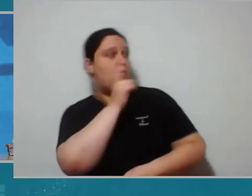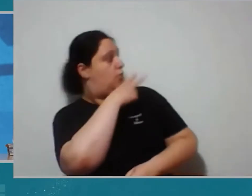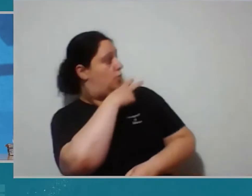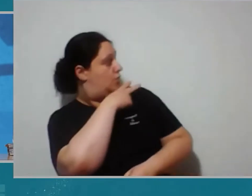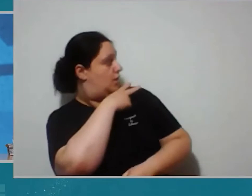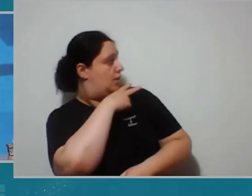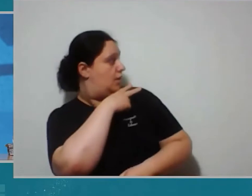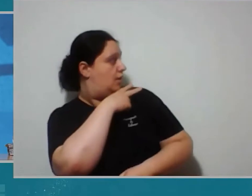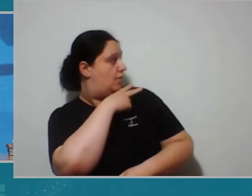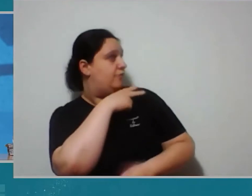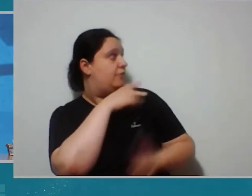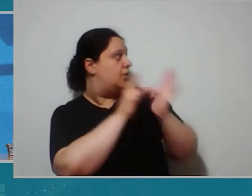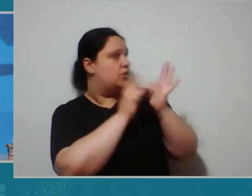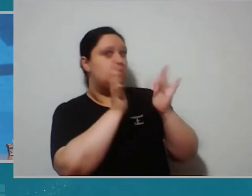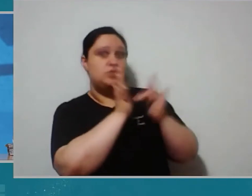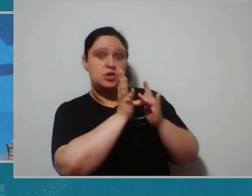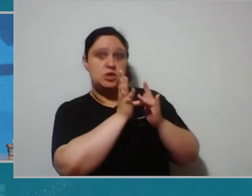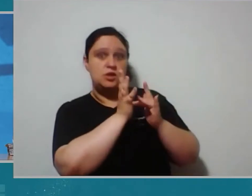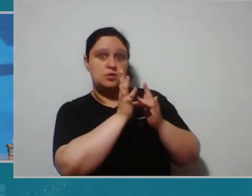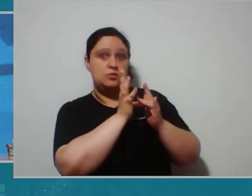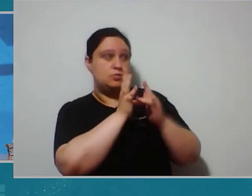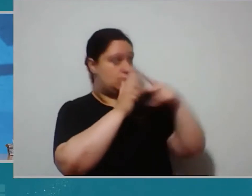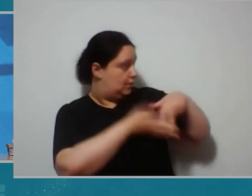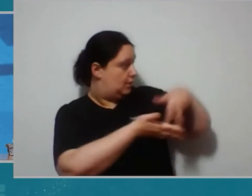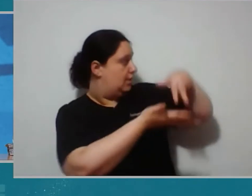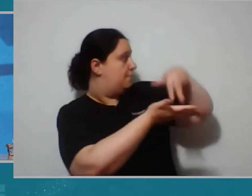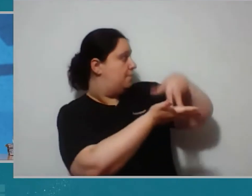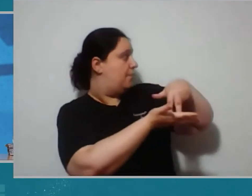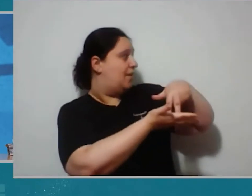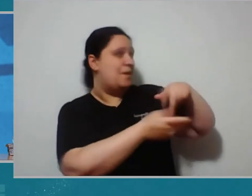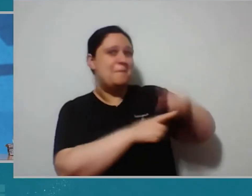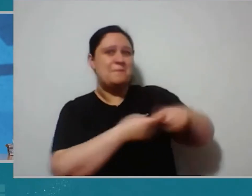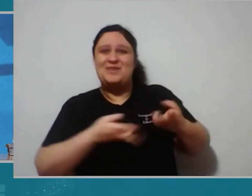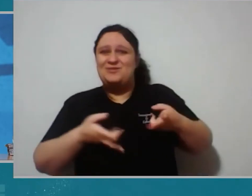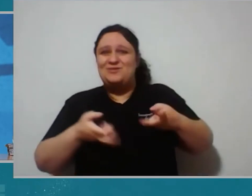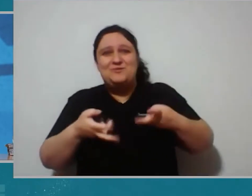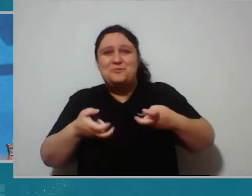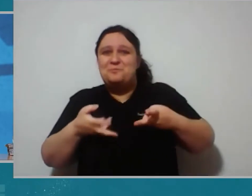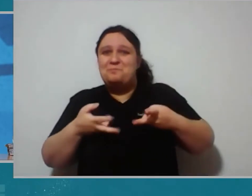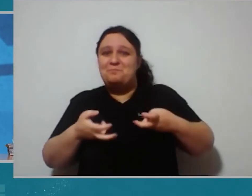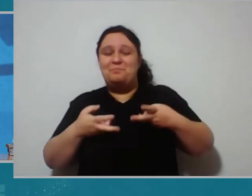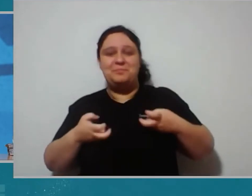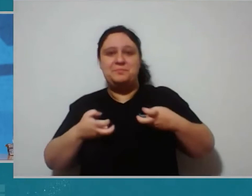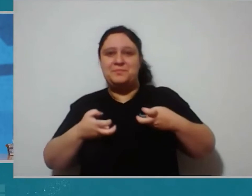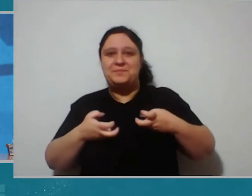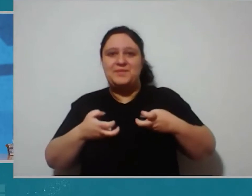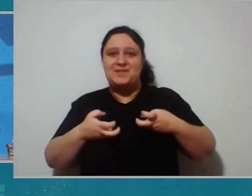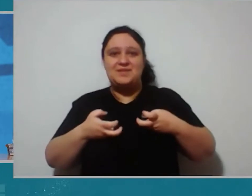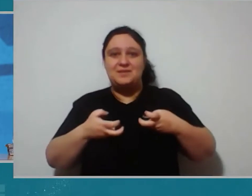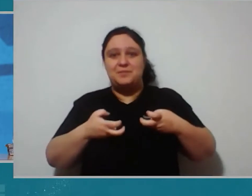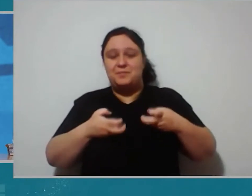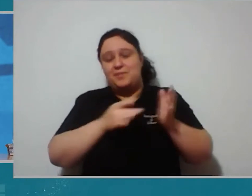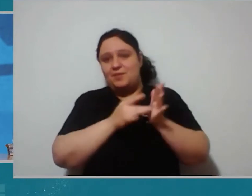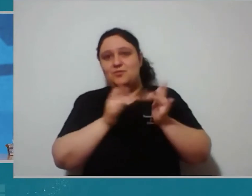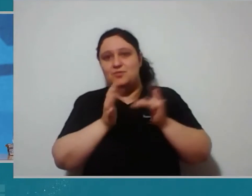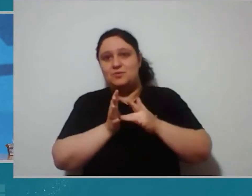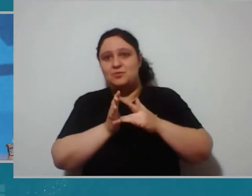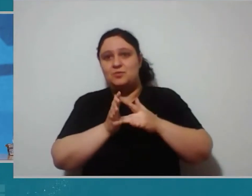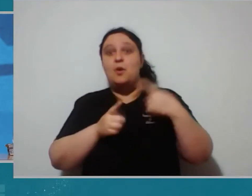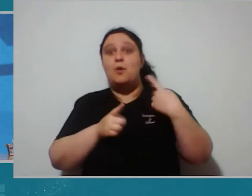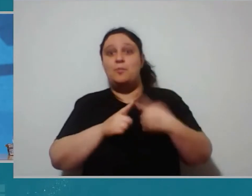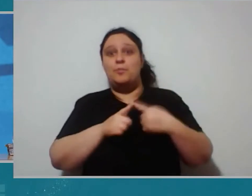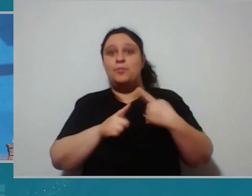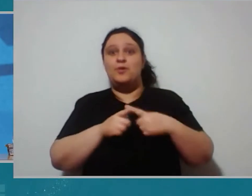pé, mas não reconheceu que era Jesus. Porque Jesus, nesse momento,